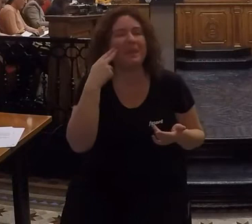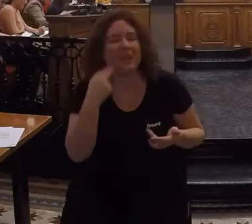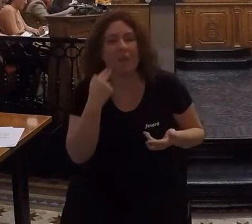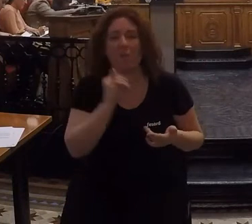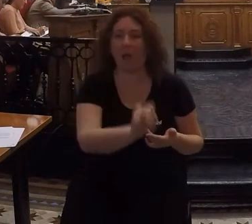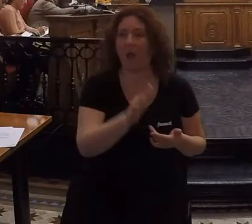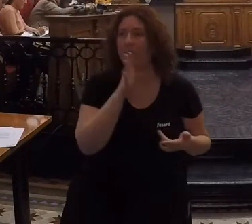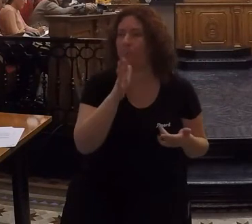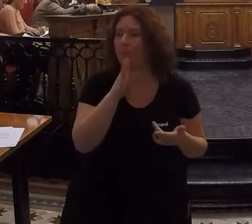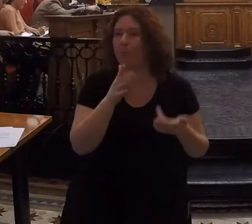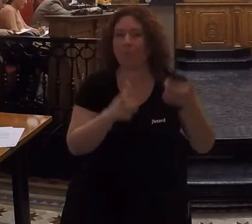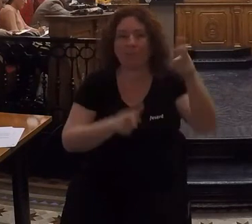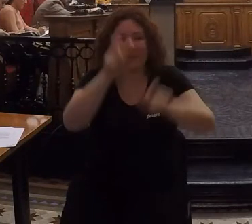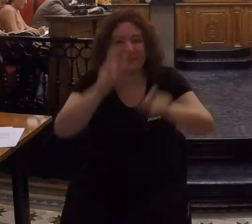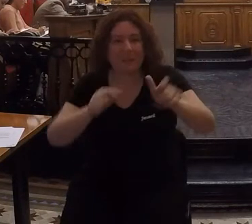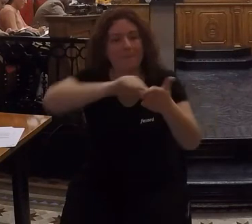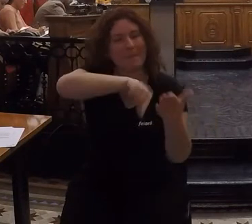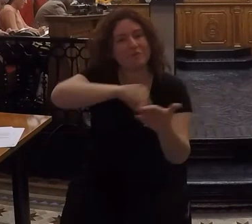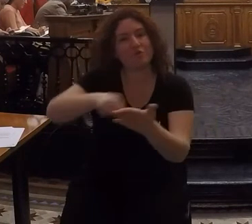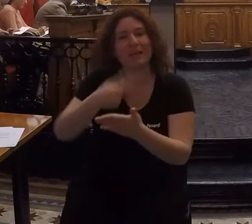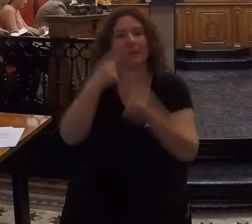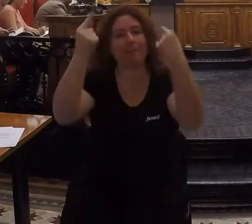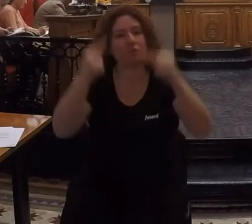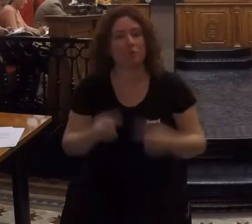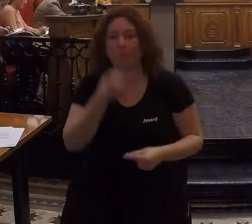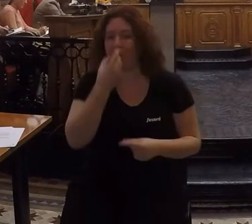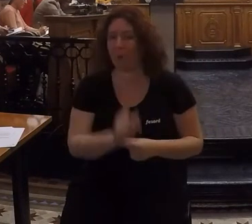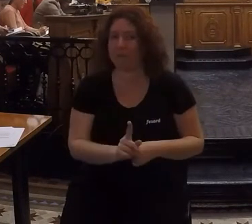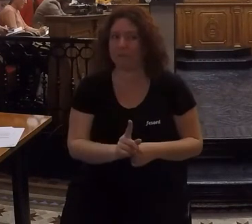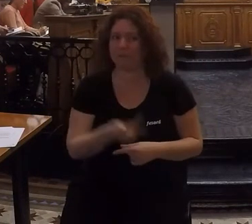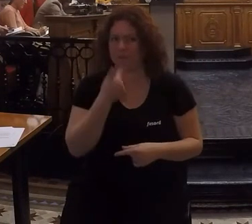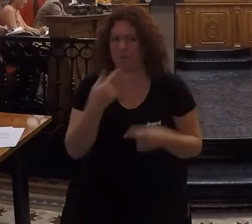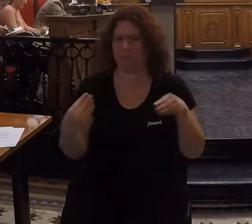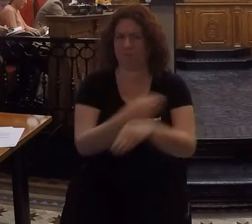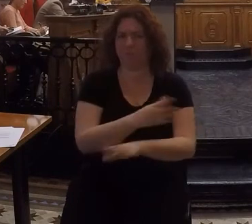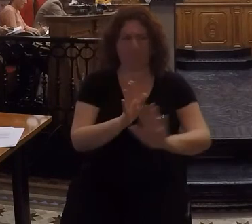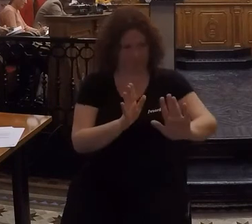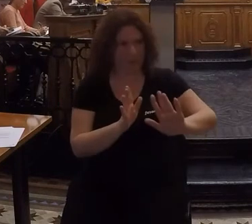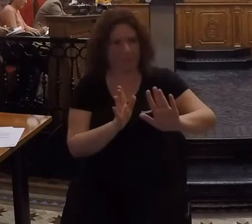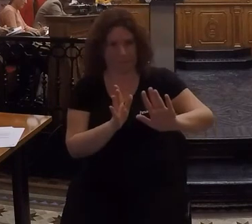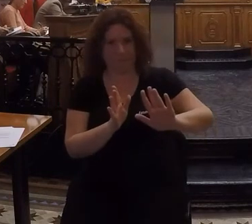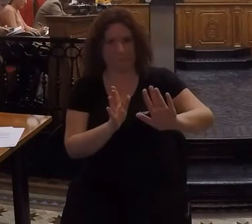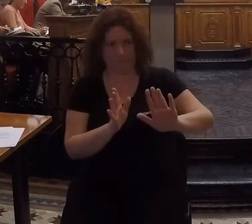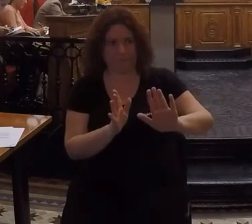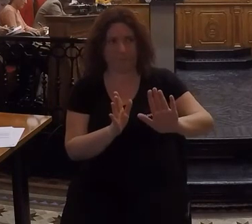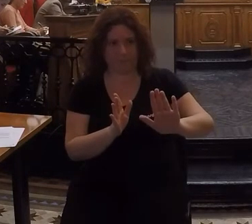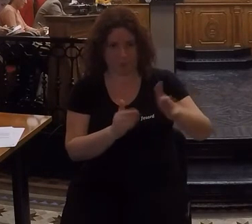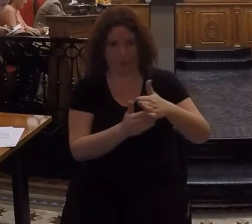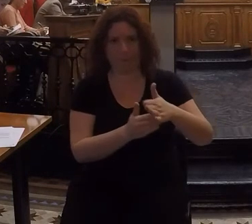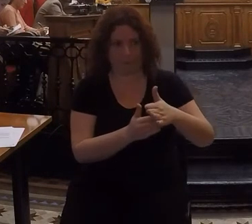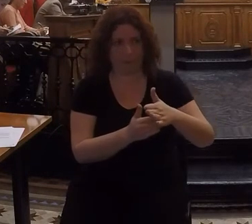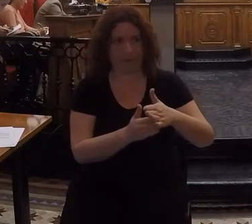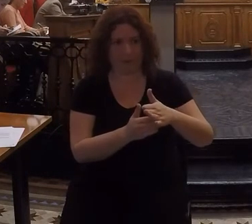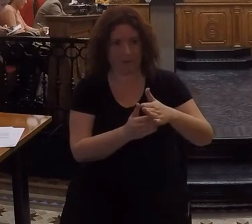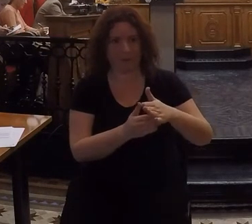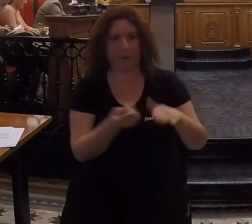personal, no esté correctamente presupuestada. Oiga, temen no. Hagan ustedes